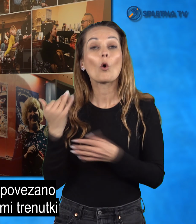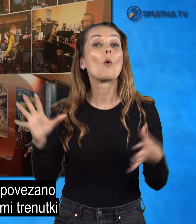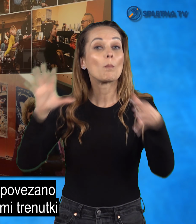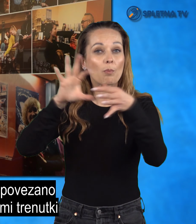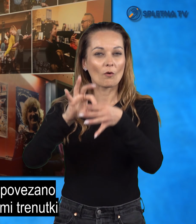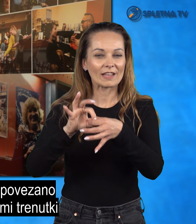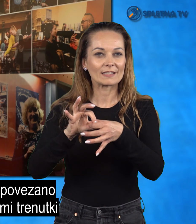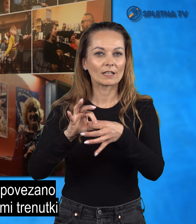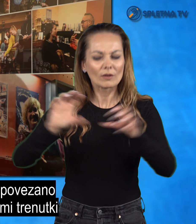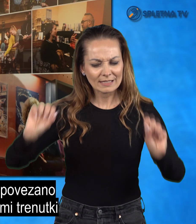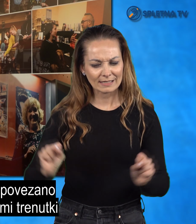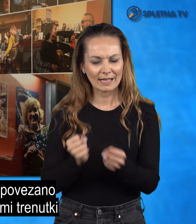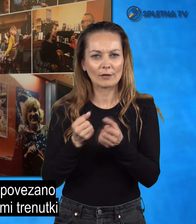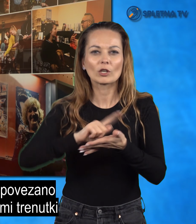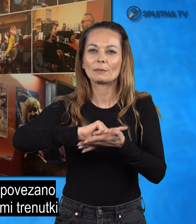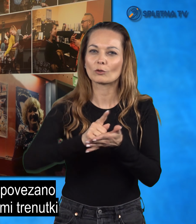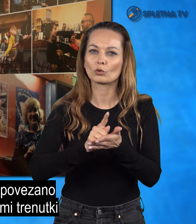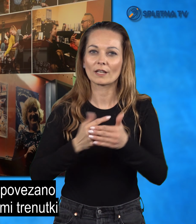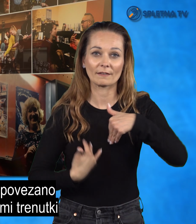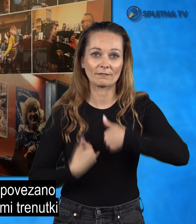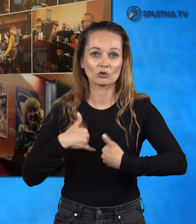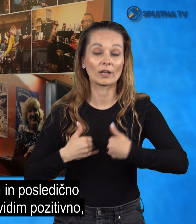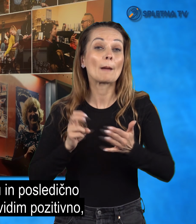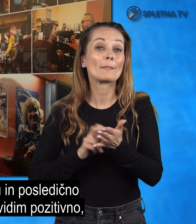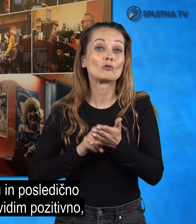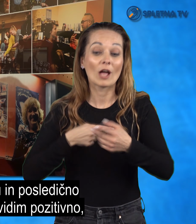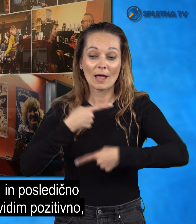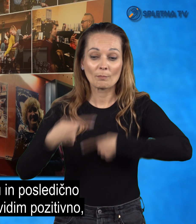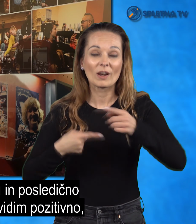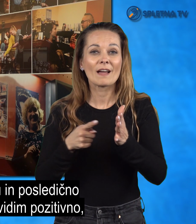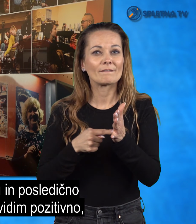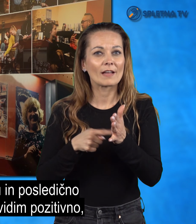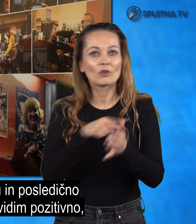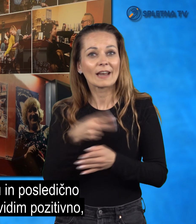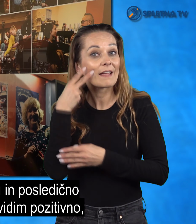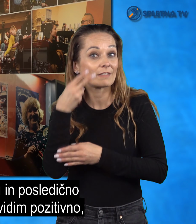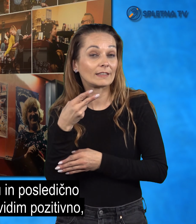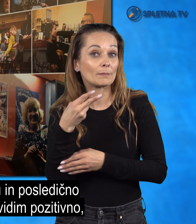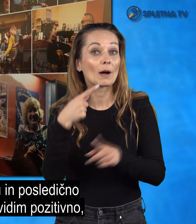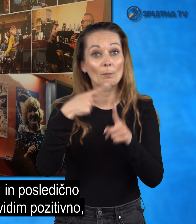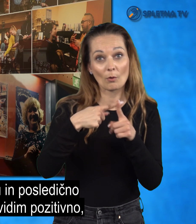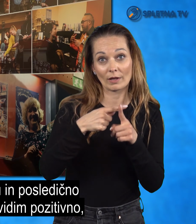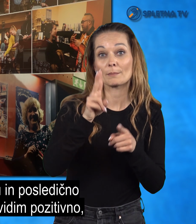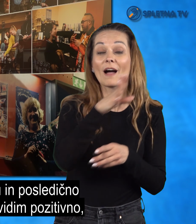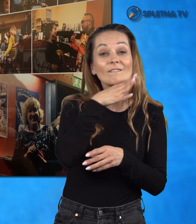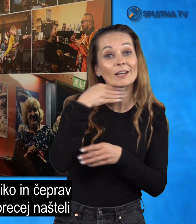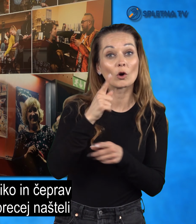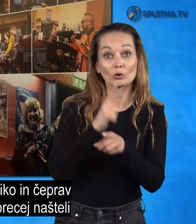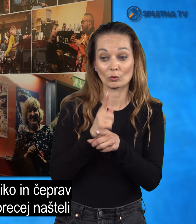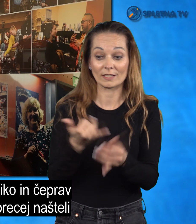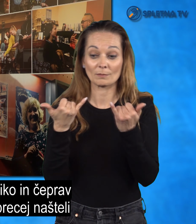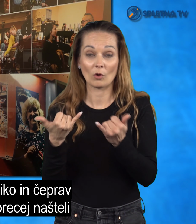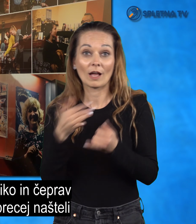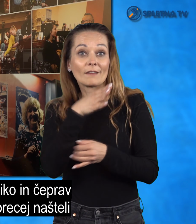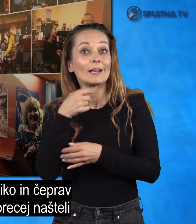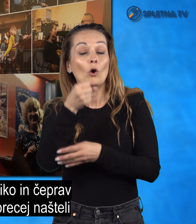bilo povezano z precej težkimi trenutki v življenju in posledično. Doskrat ne vidim pozitivov, čeprav